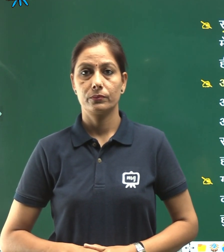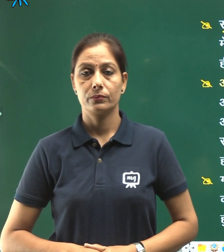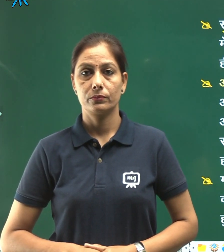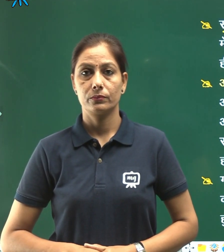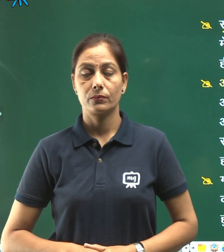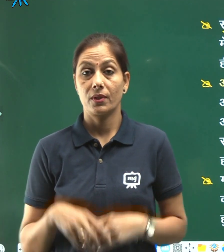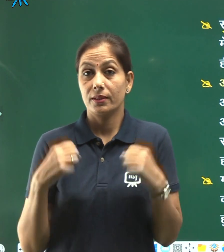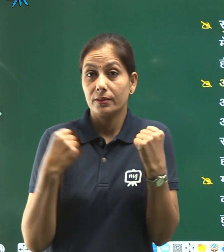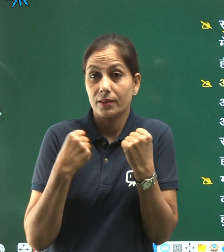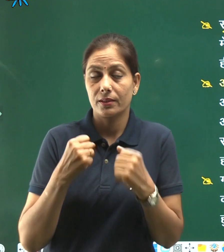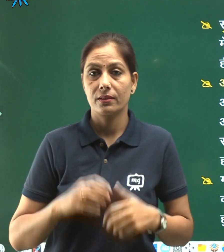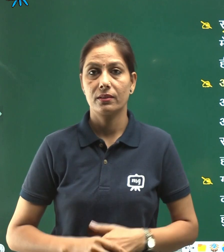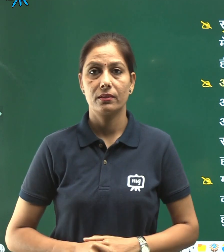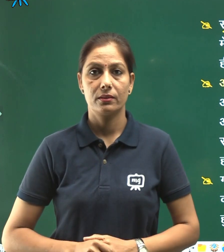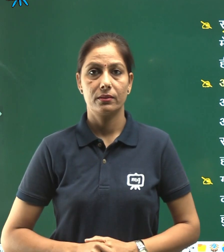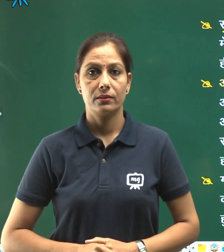सर्दी की